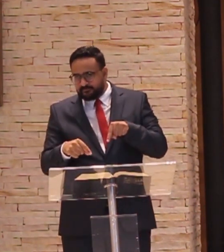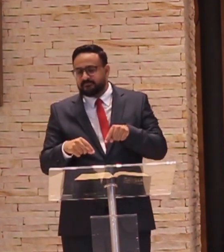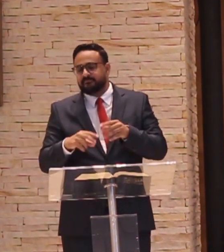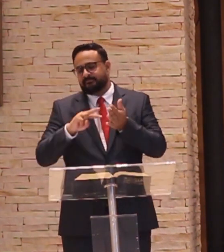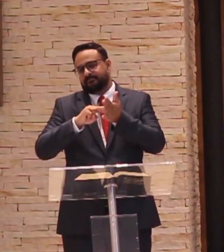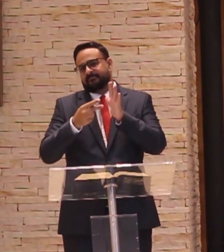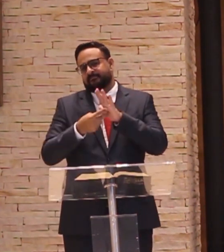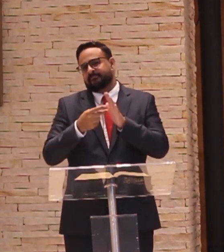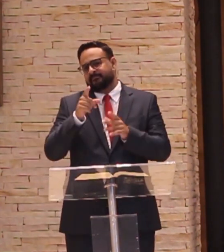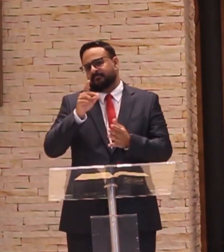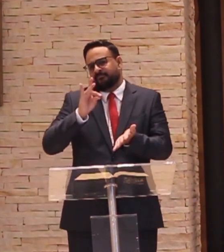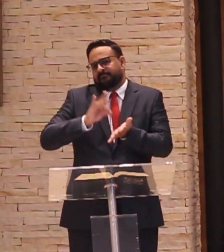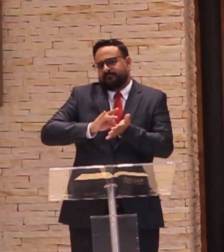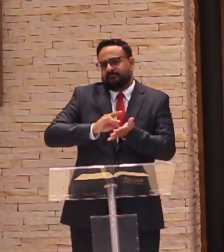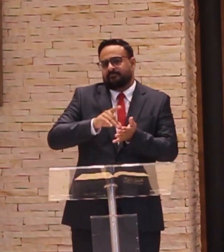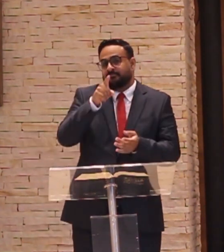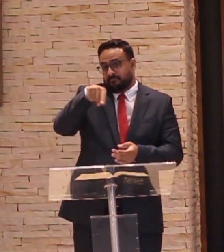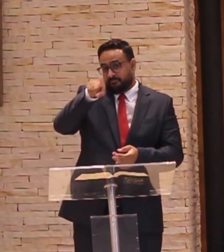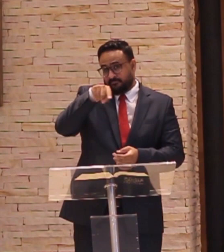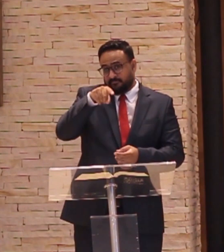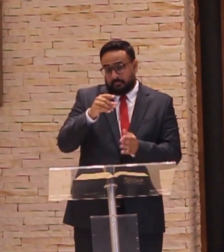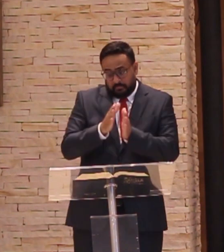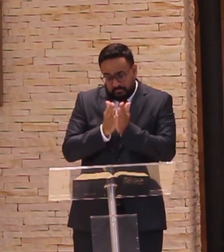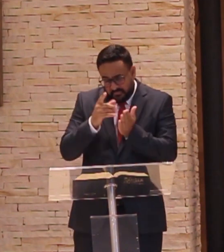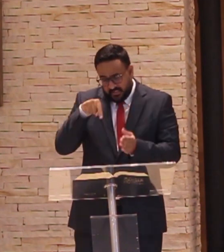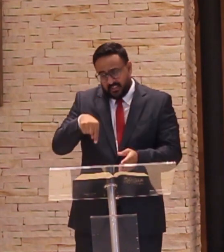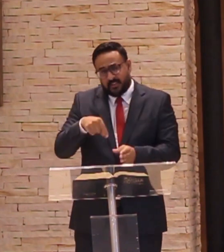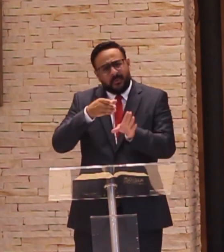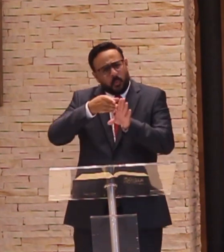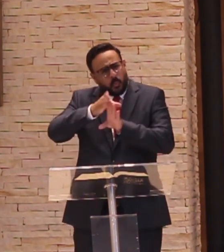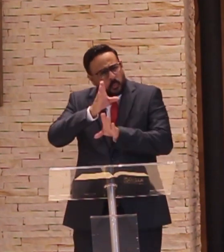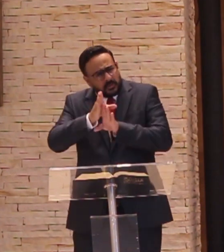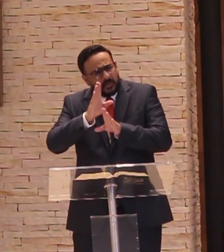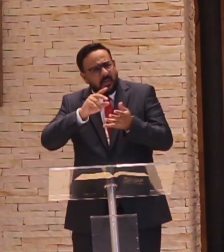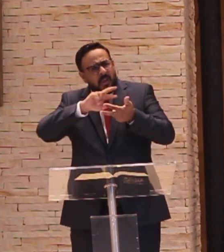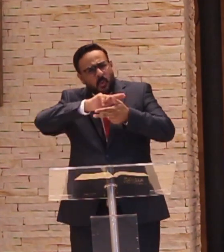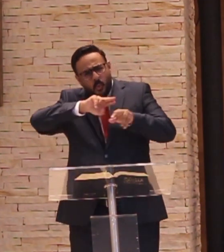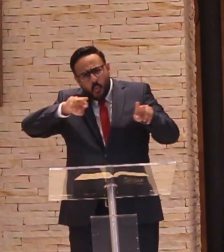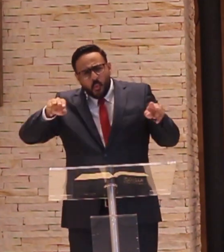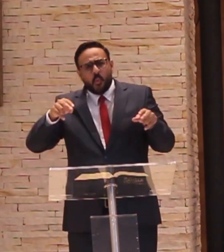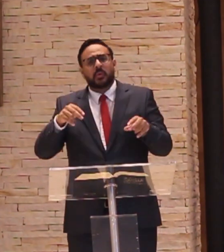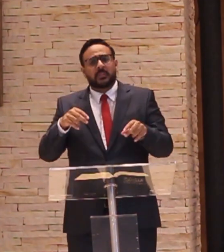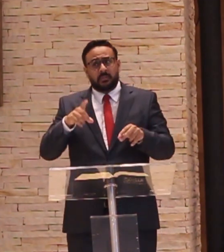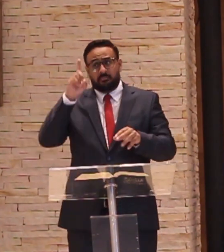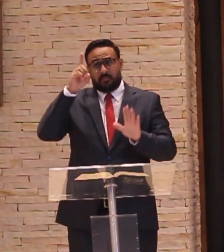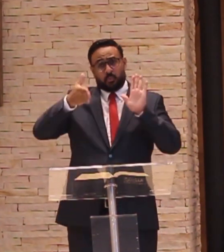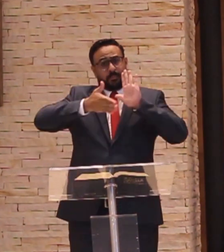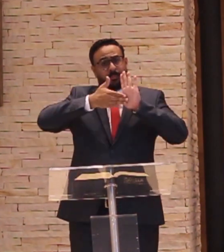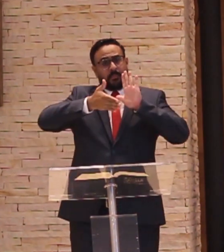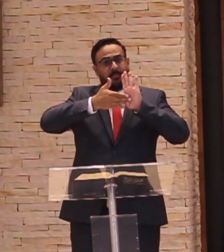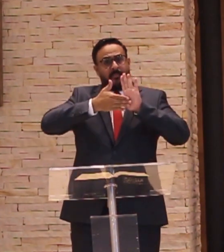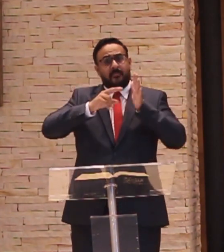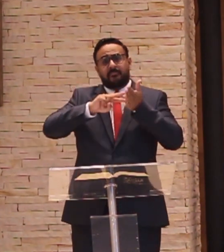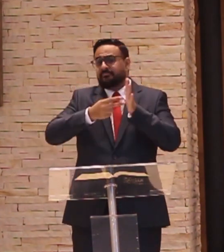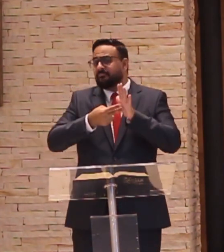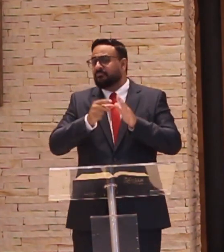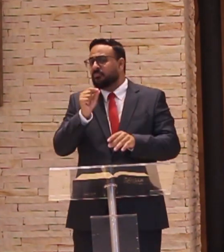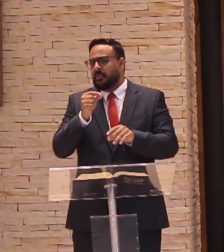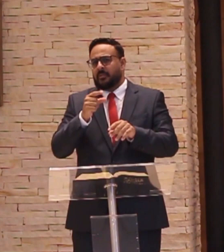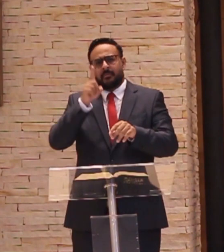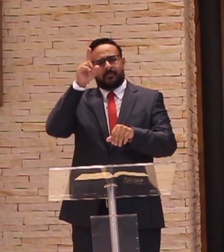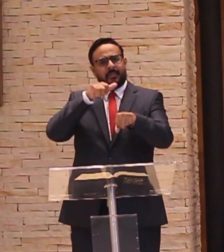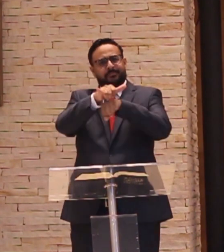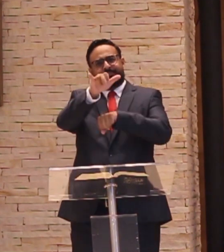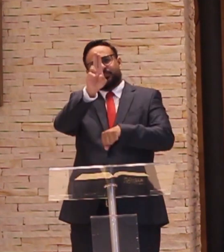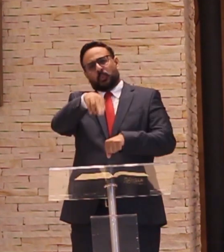quando Deus diz alguma coisa na sua palavra, nós devemos entender que isso é a verdade. Sejam